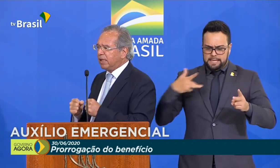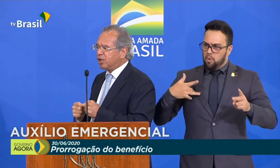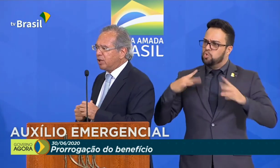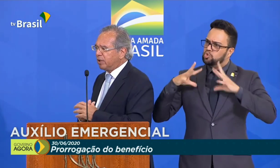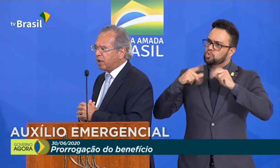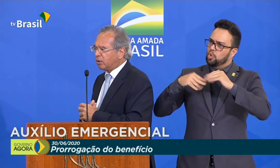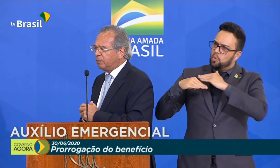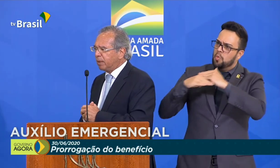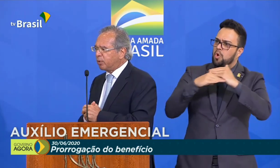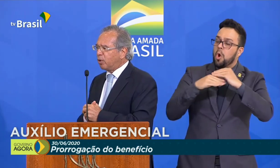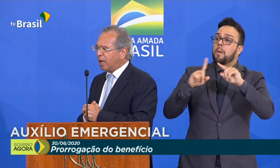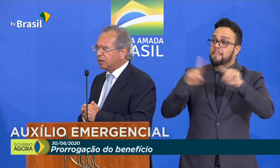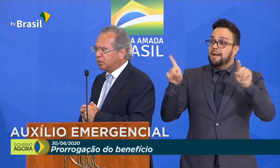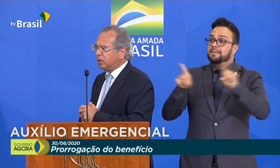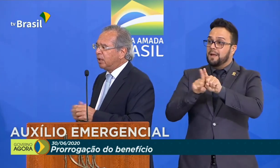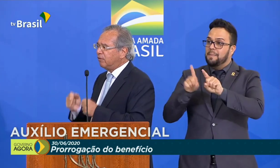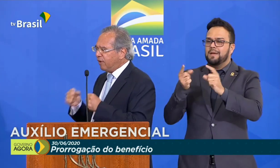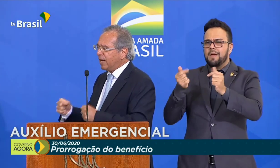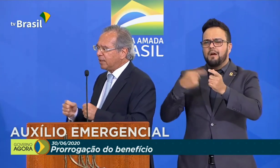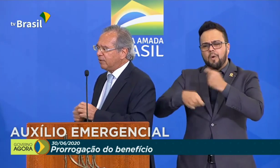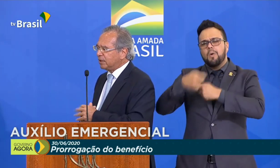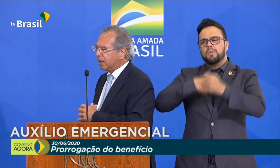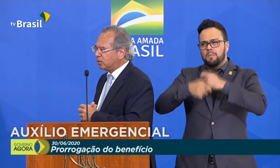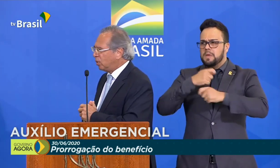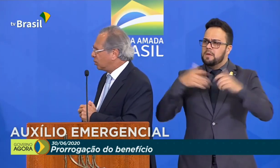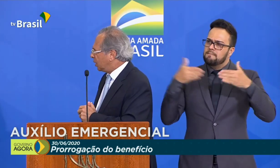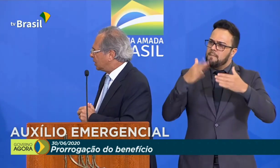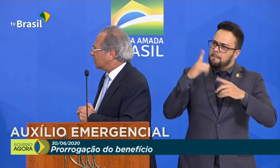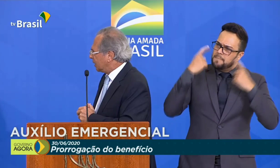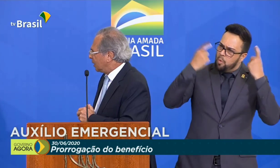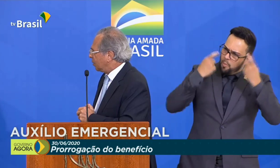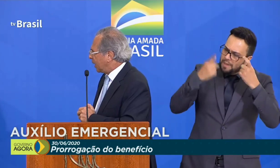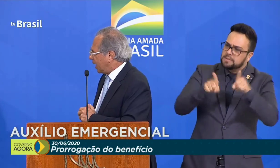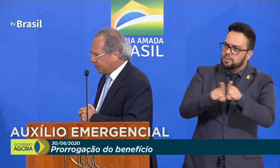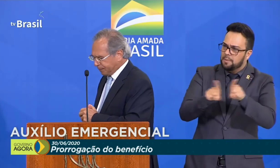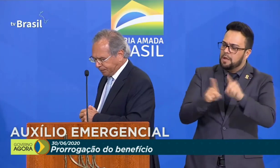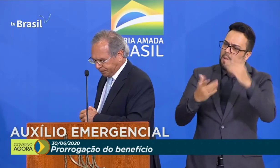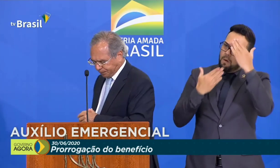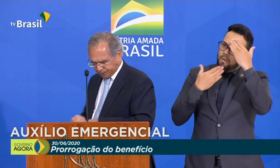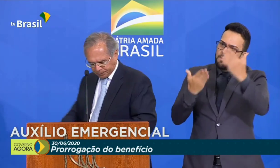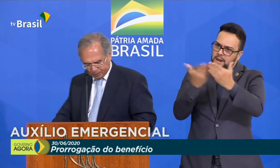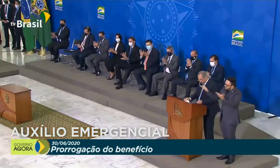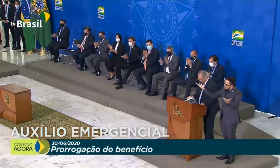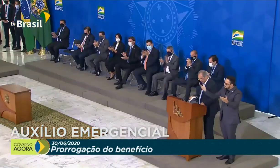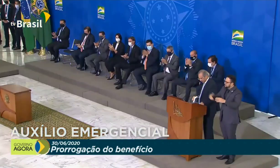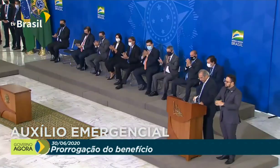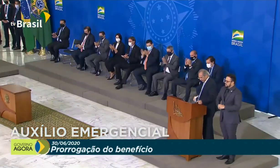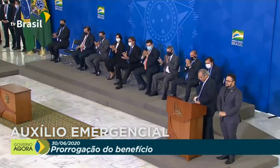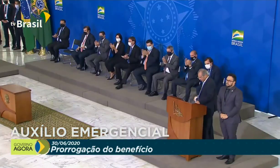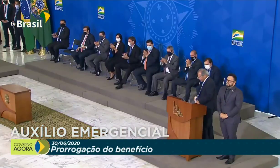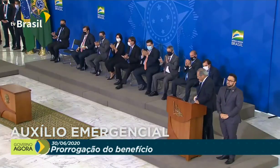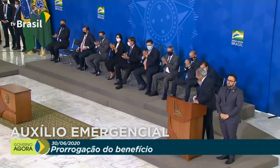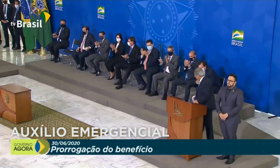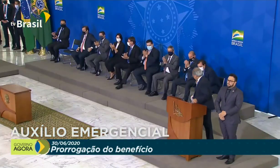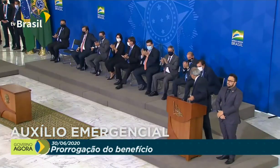vamos manter a energia vital também, porque o Brasil vai atravessar as duas ondas. Obrigado.